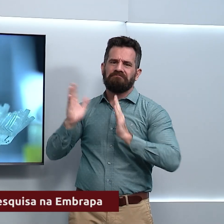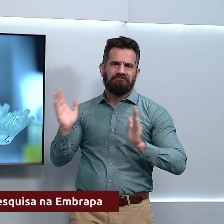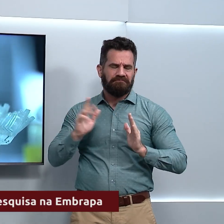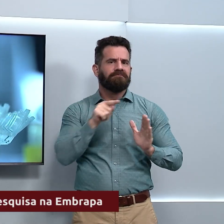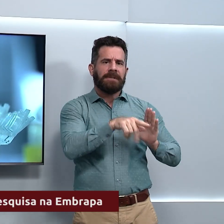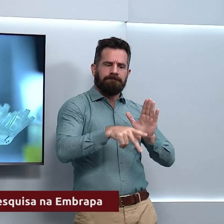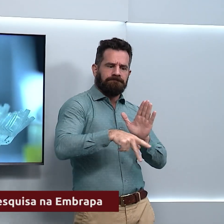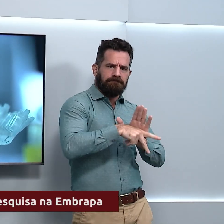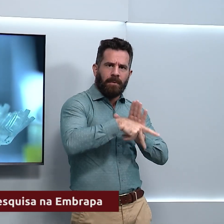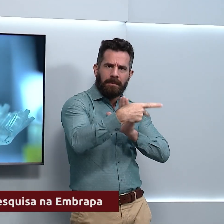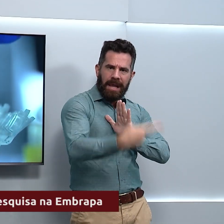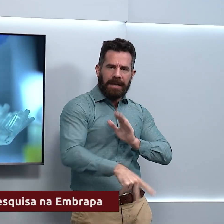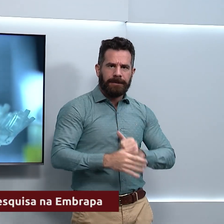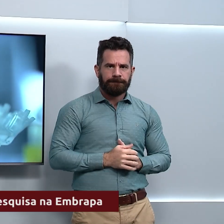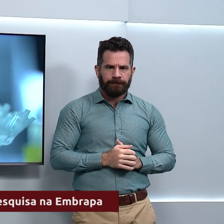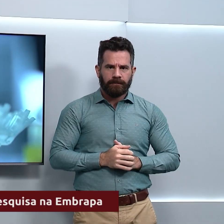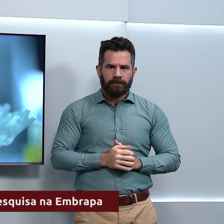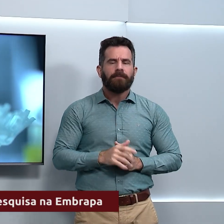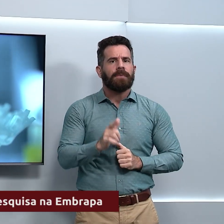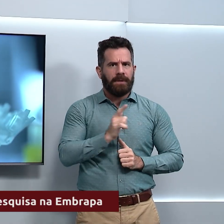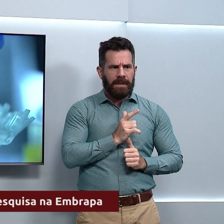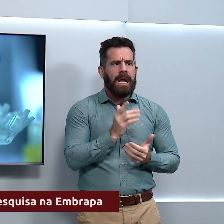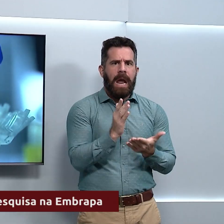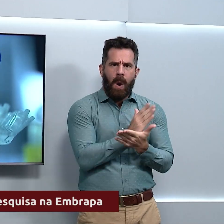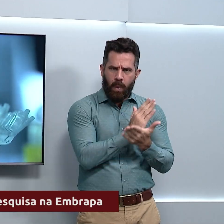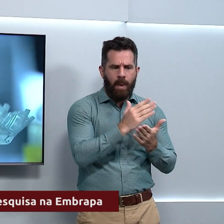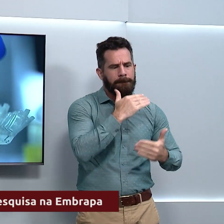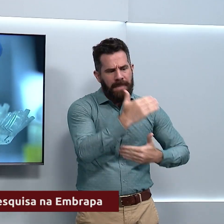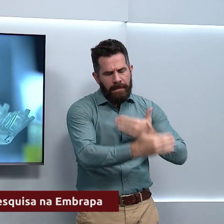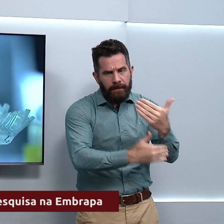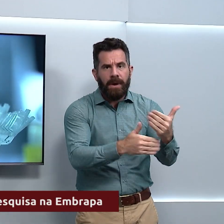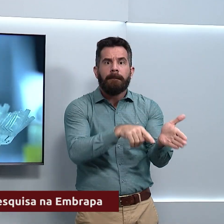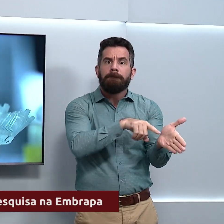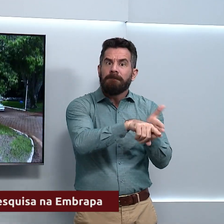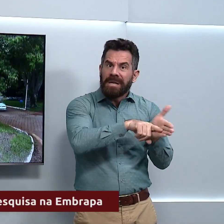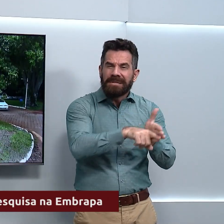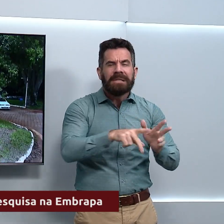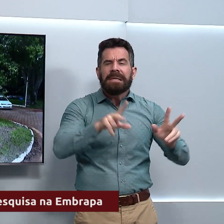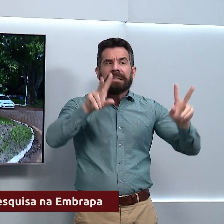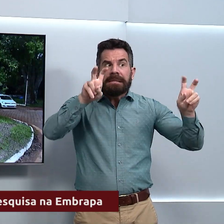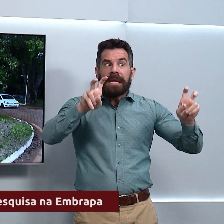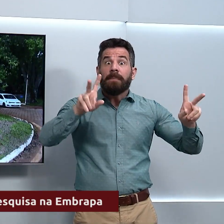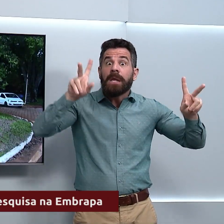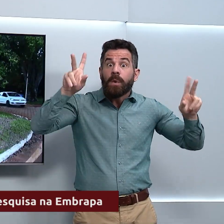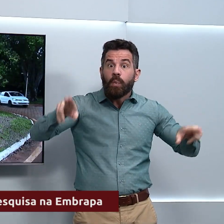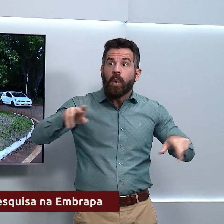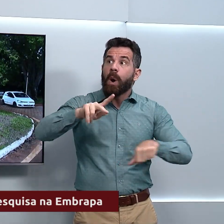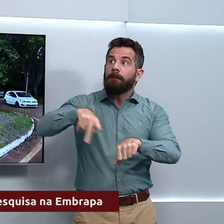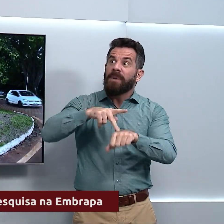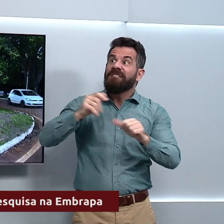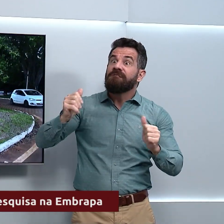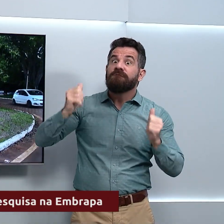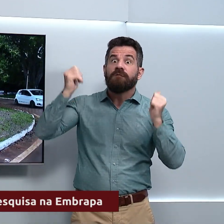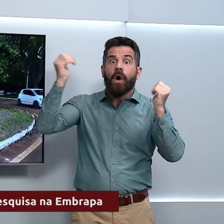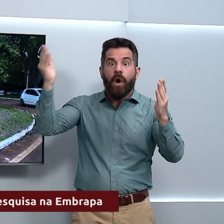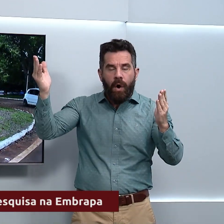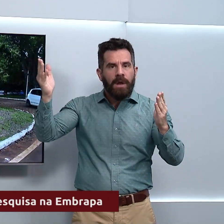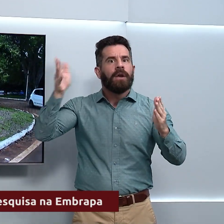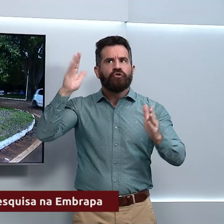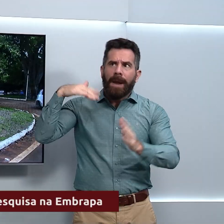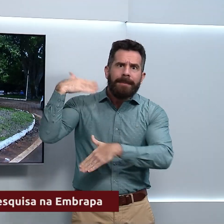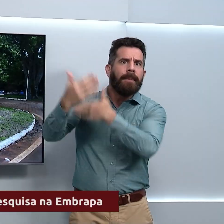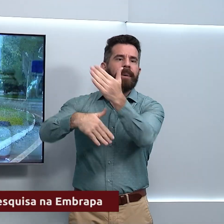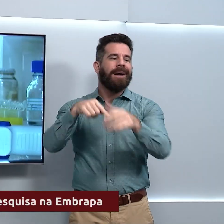mesmo assunto já estão em estágio avançado ao redor do mundo. A Embrapa compreende que o Brasil está atrasado